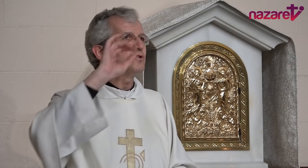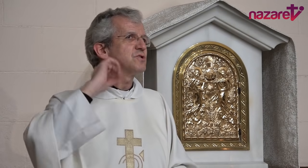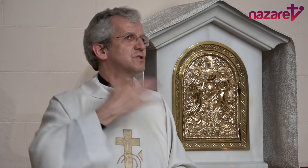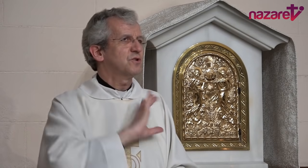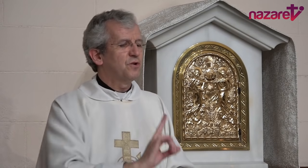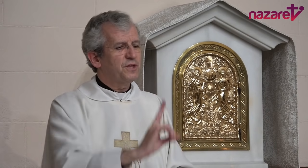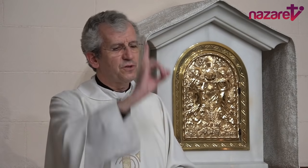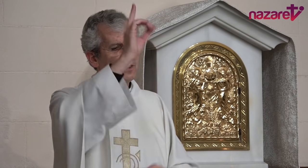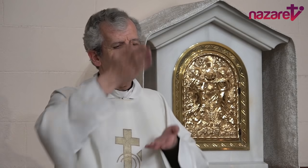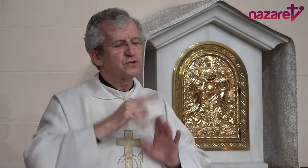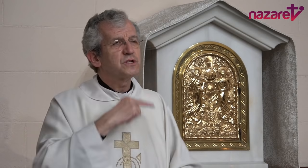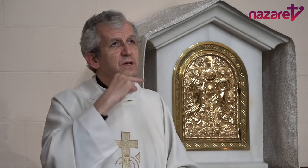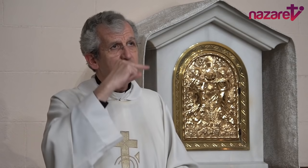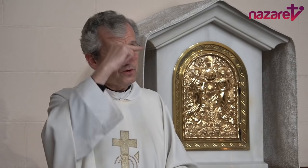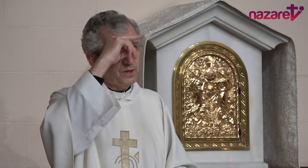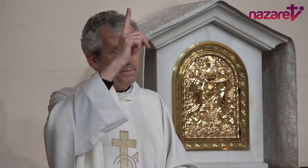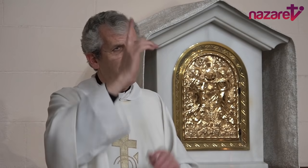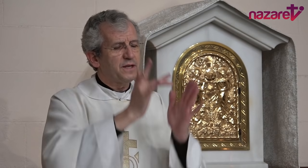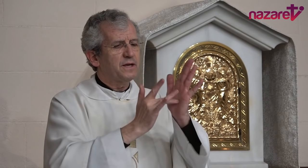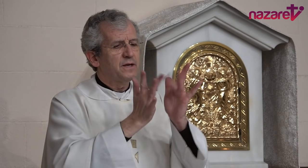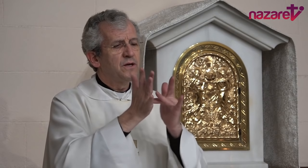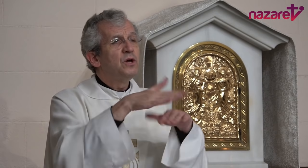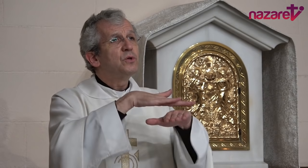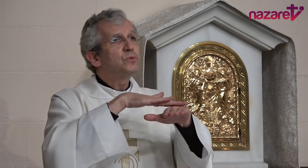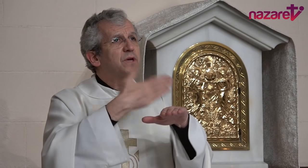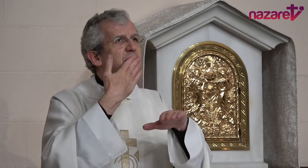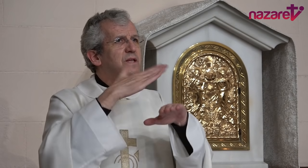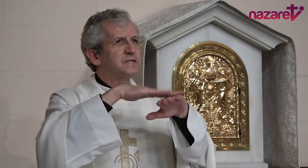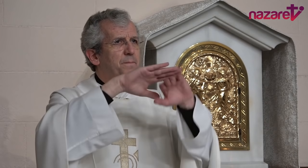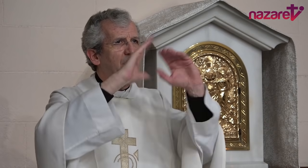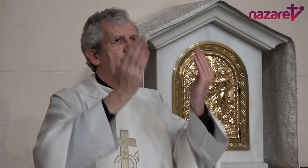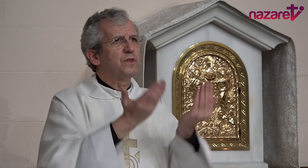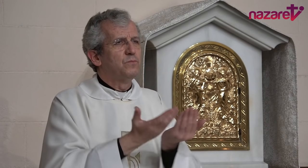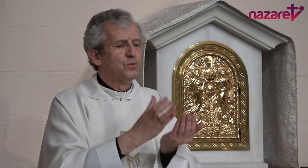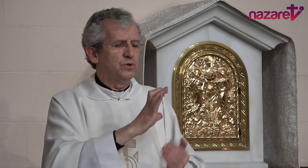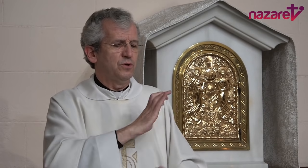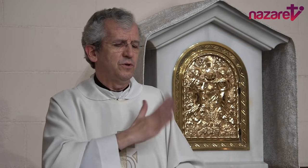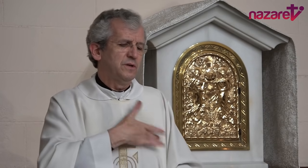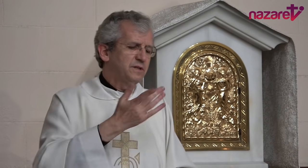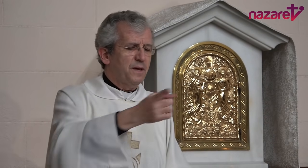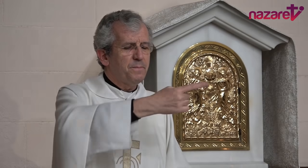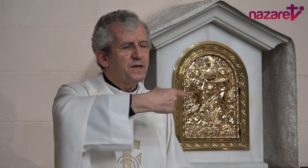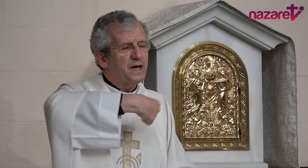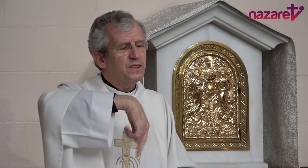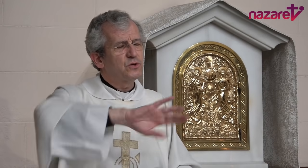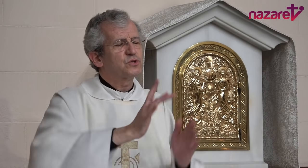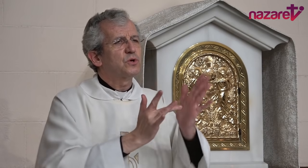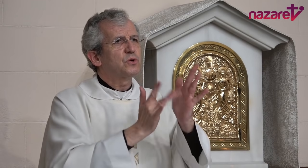Dios, Cordero de Dios, Hijo del Padre, tú que quitas el pecado del mundo, ten piedad de